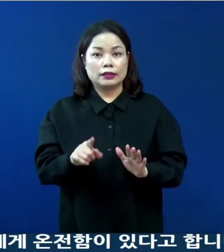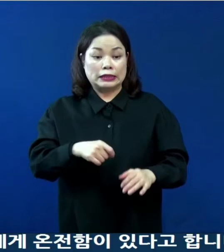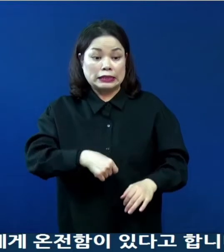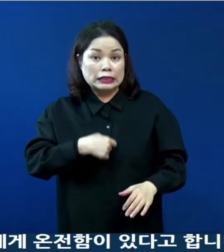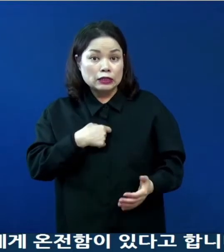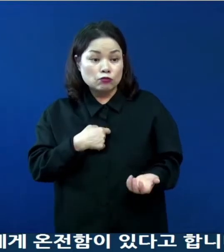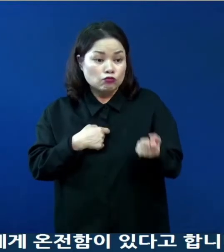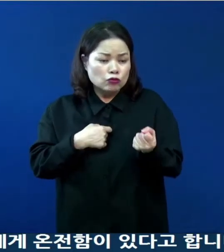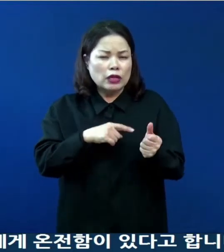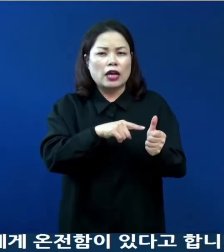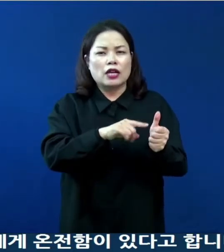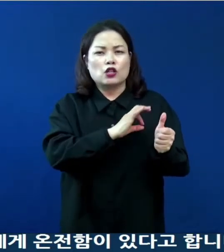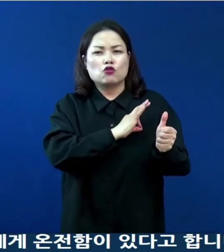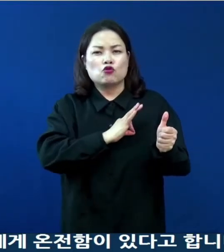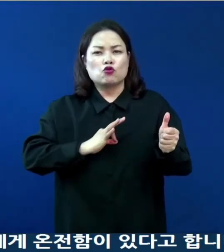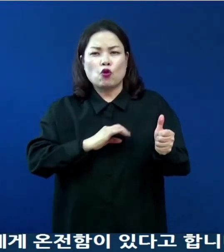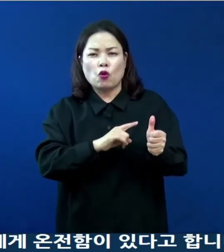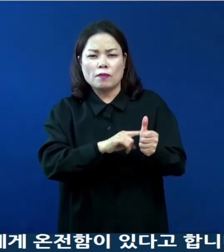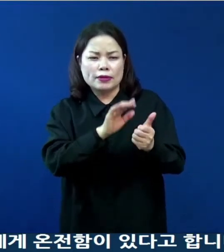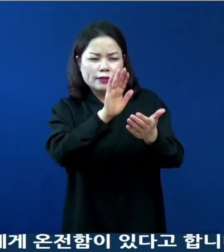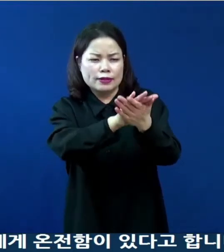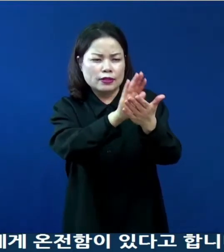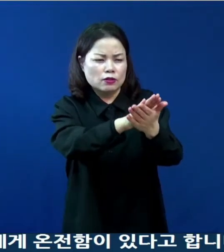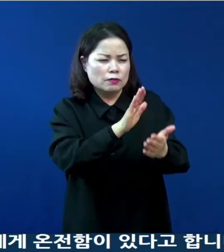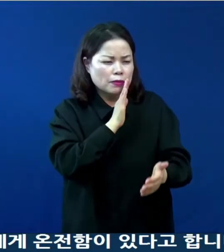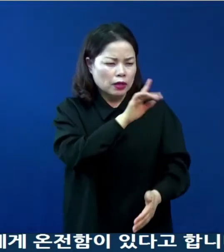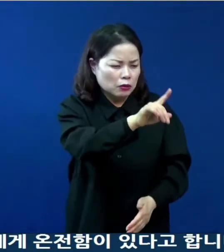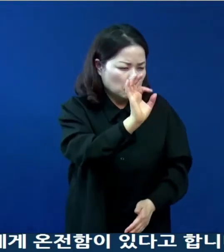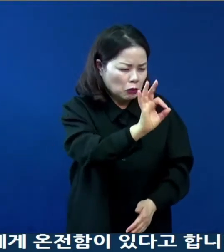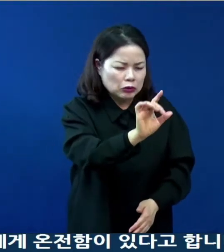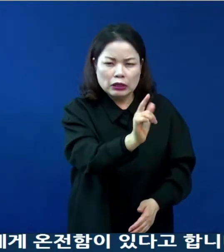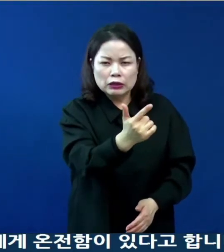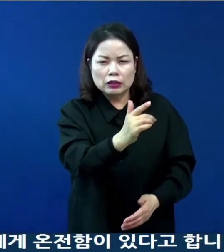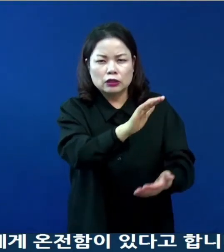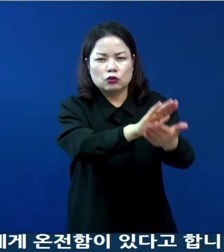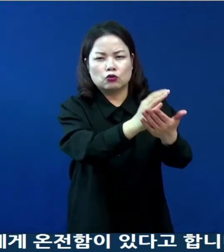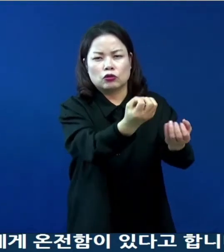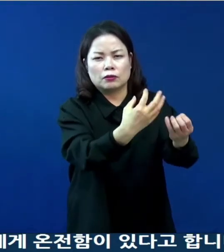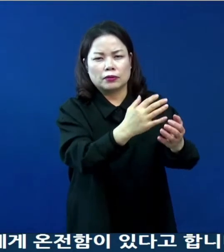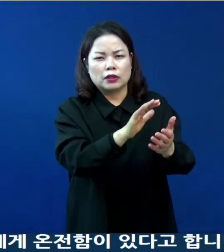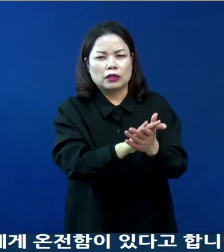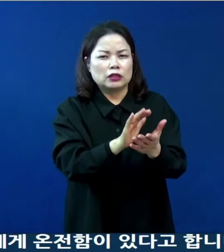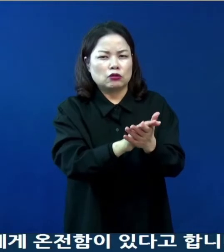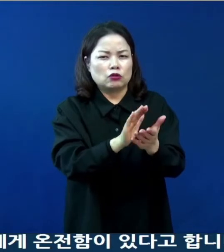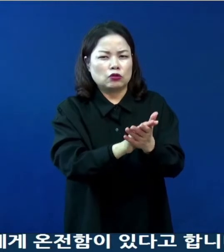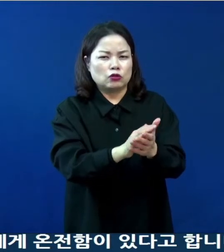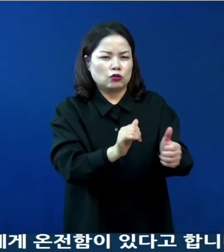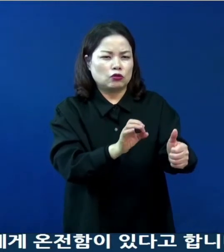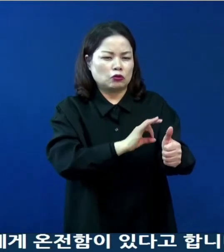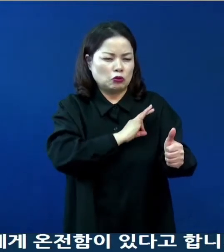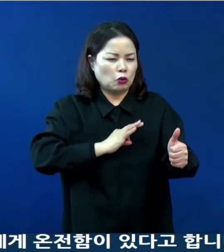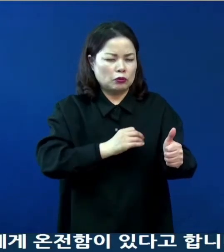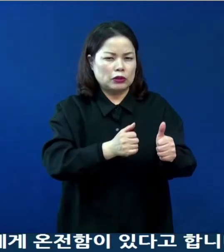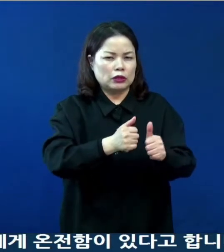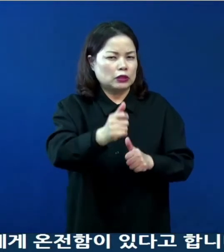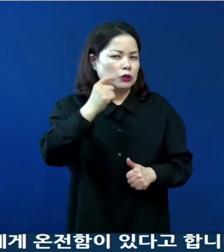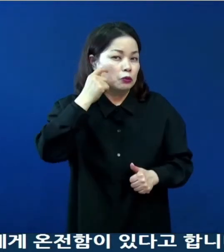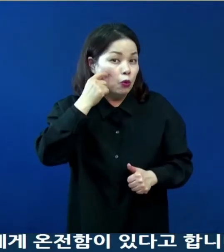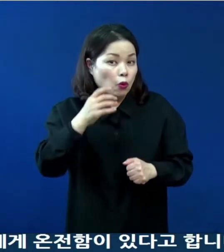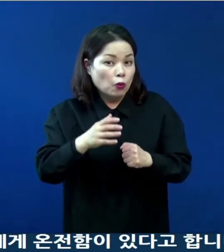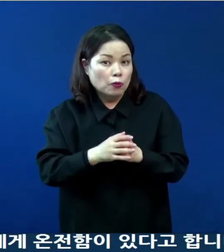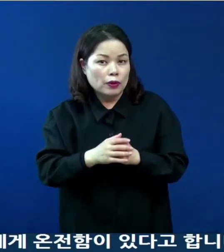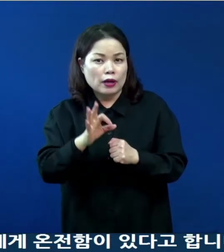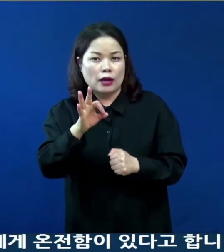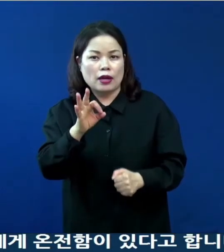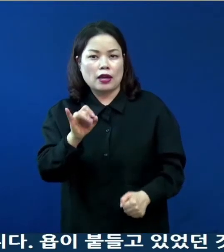의를 붙들고 있었던 욥은 친구들을 옳게 보지 않았고 친구들은 욥을 이길 수가 없었습니다. 이어서 엘리후라는